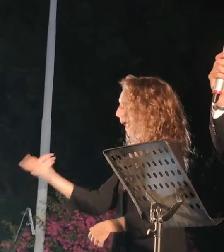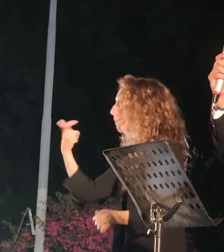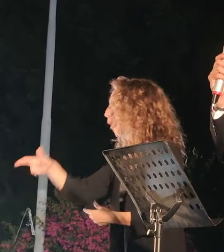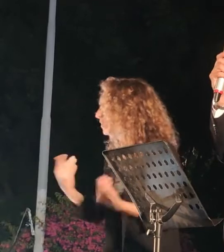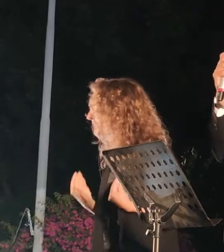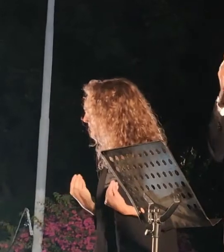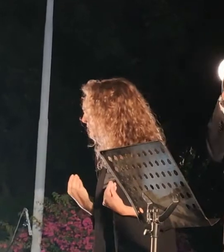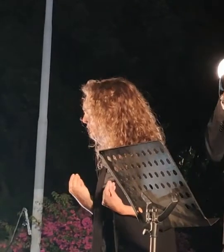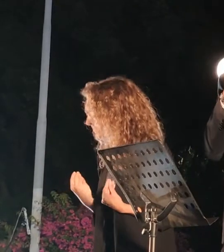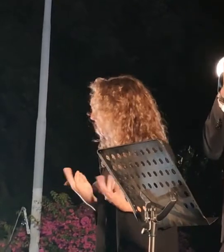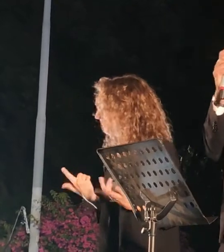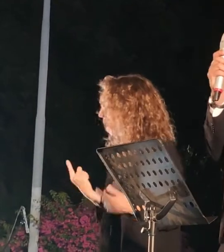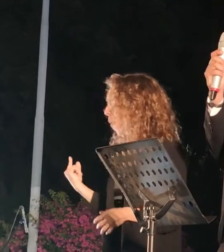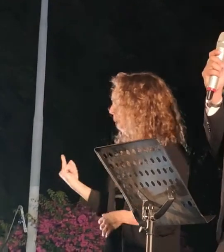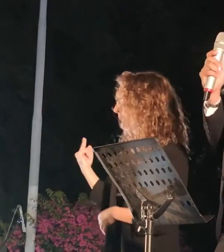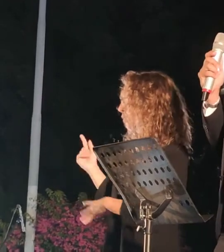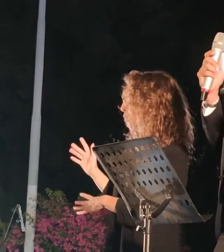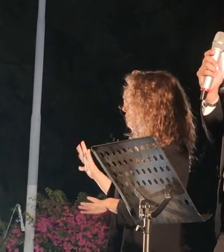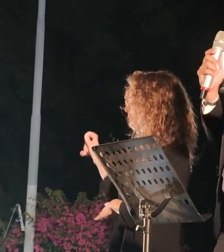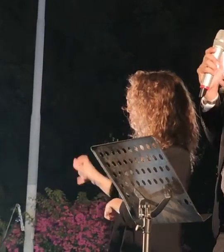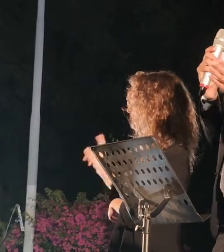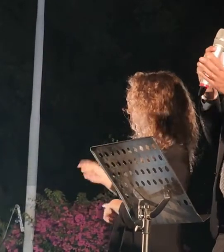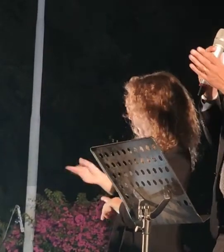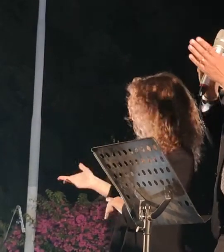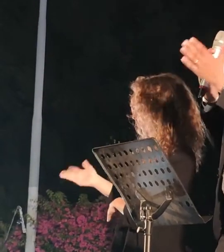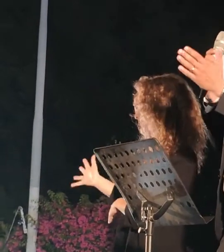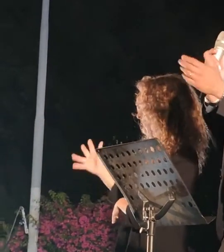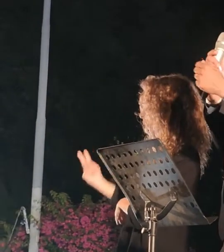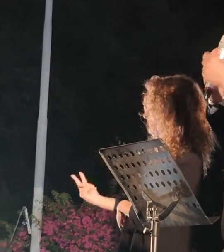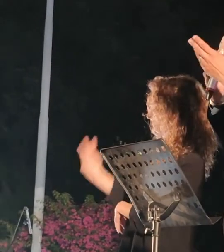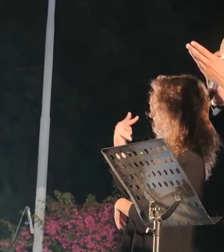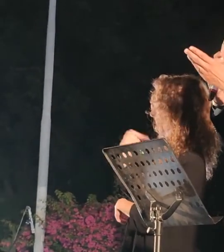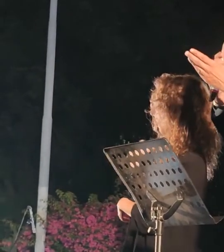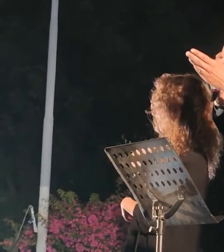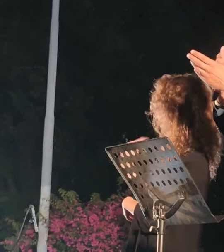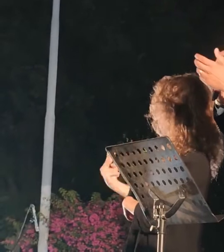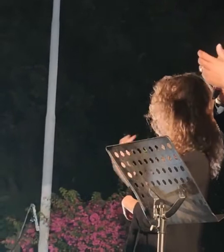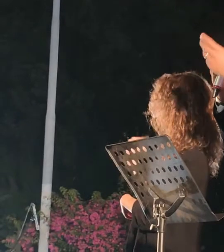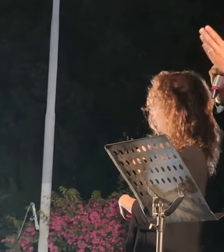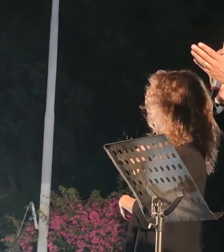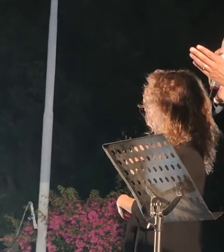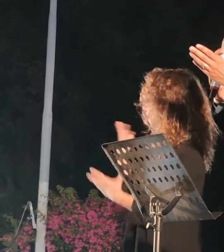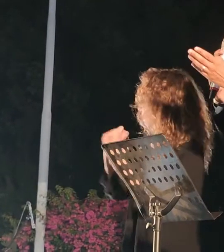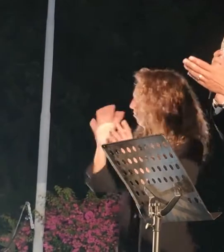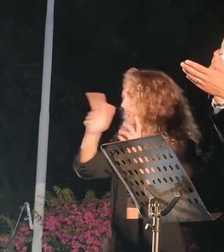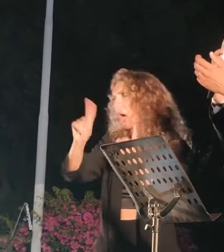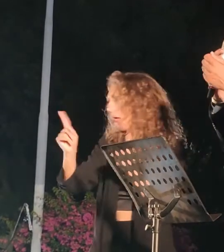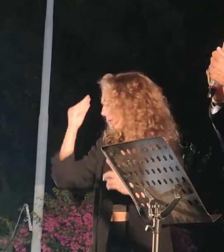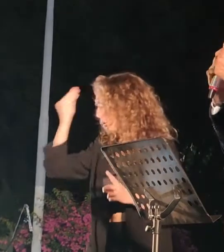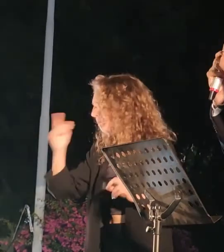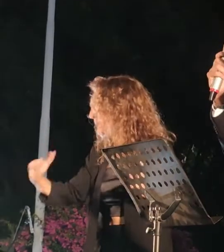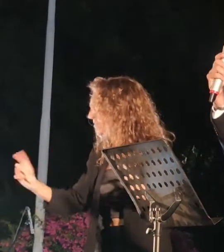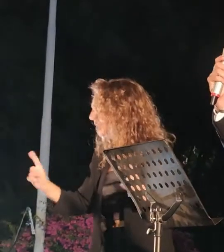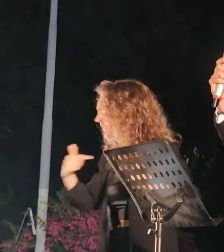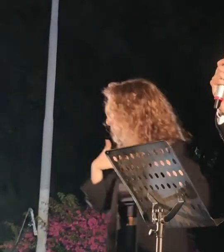qualcuno forse ha visto in me quello che molti non pensavano, una persona